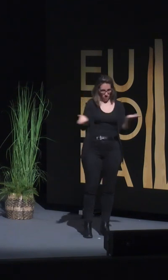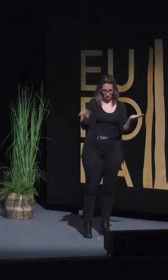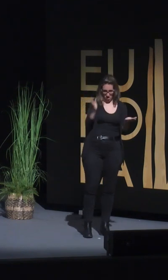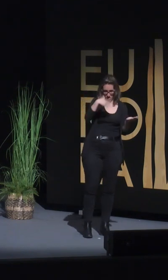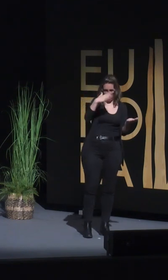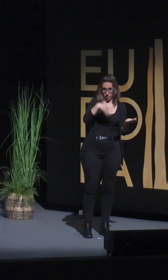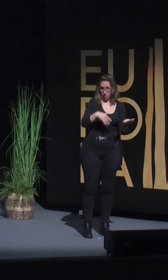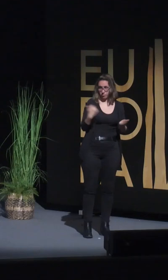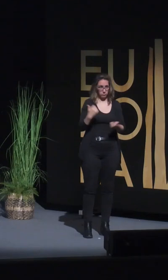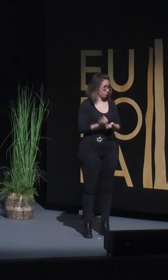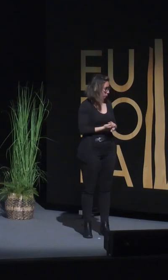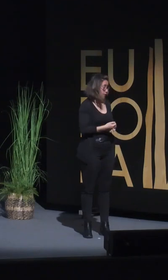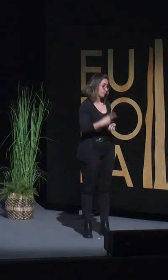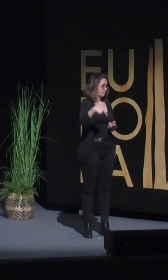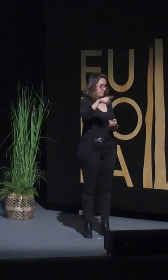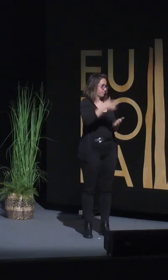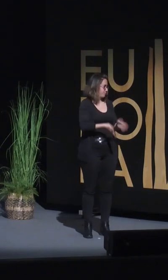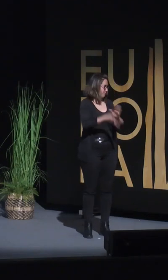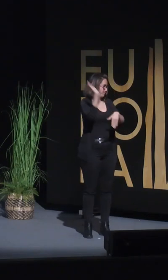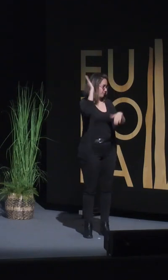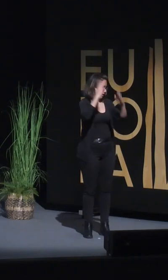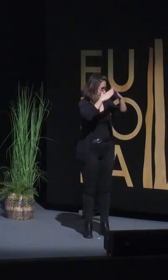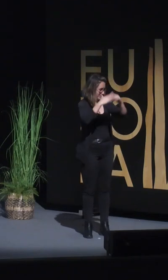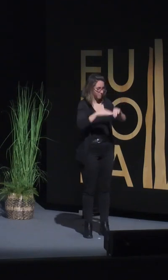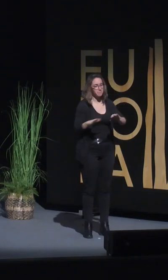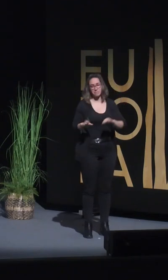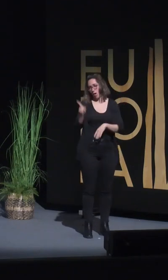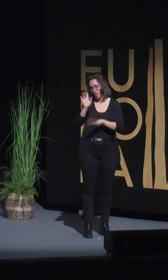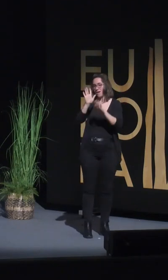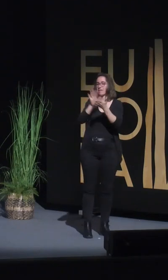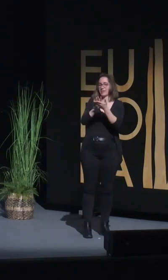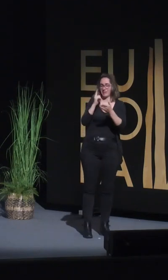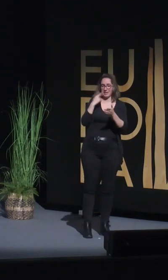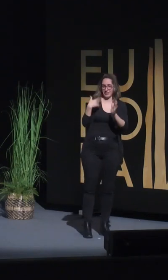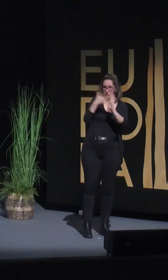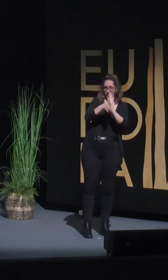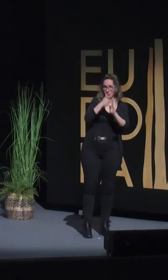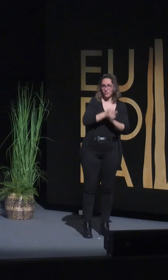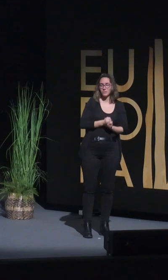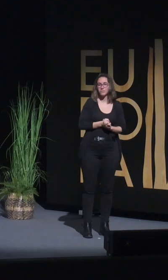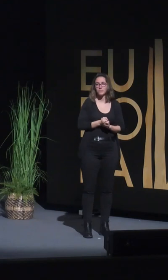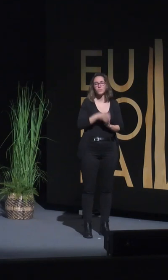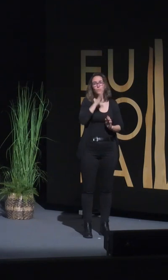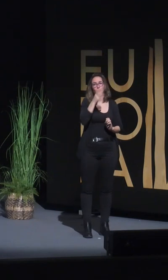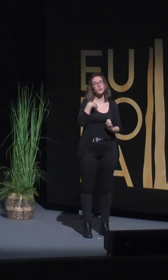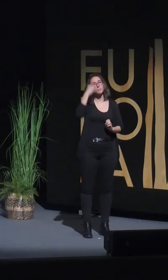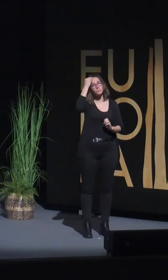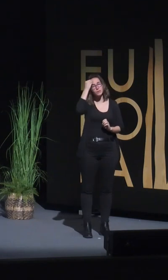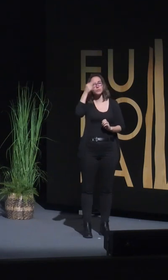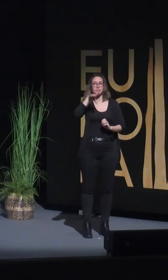venga. Marchando. Me voy a explicar. Porque creo que es un proceso de